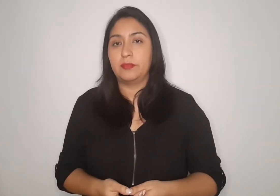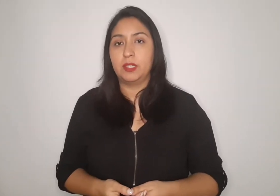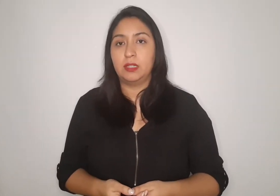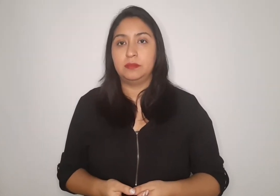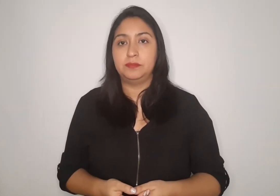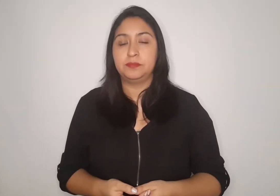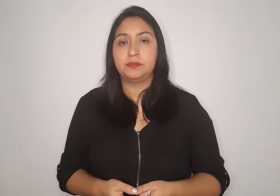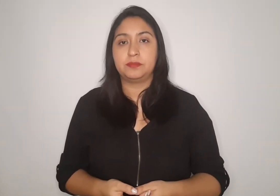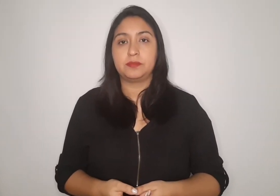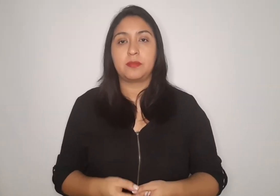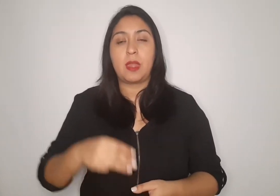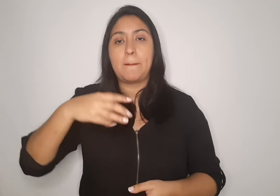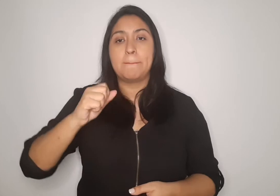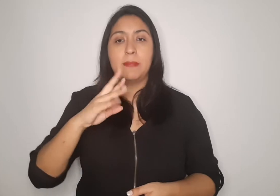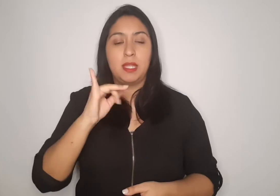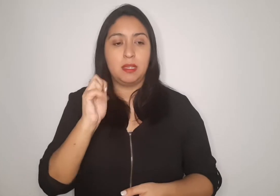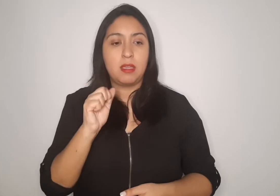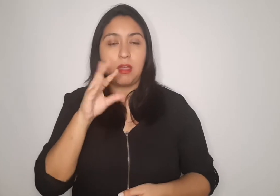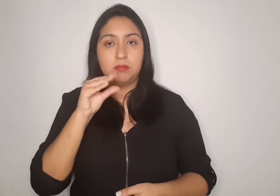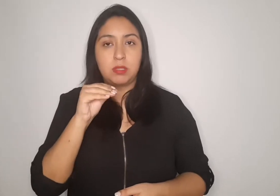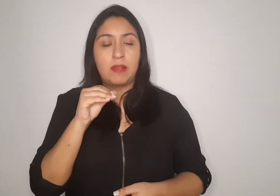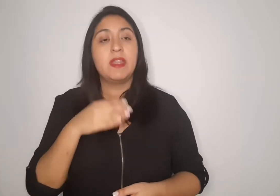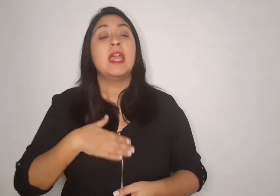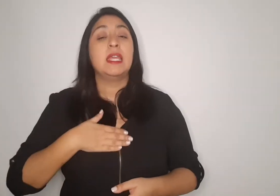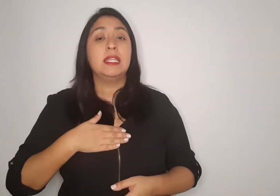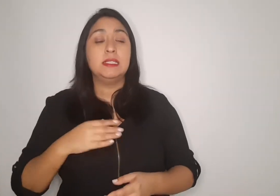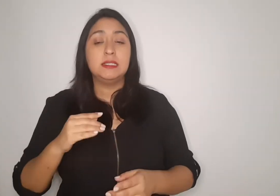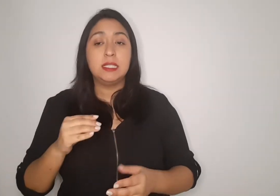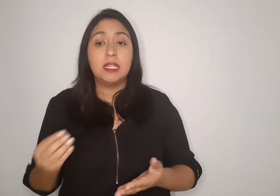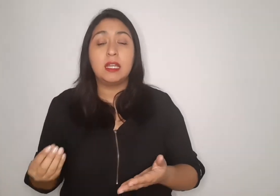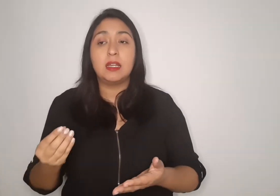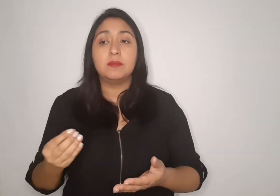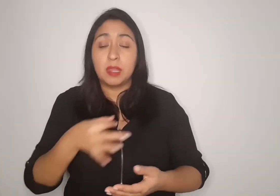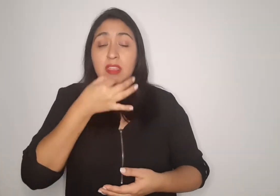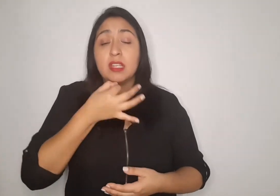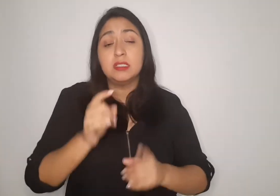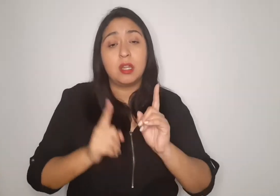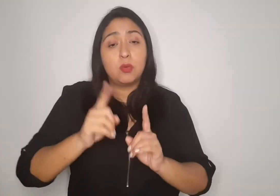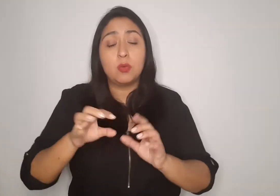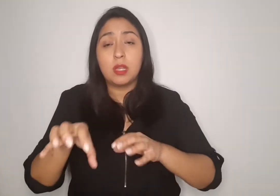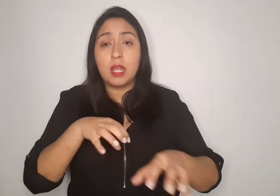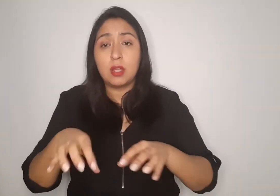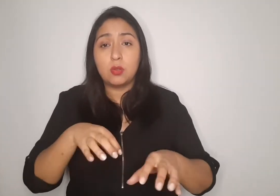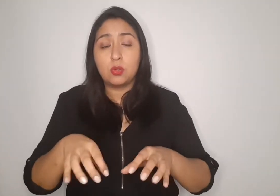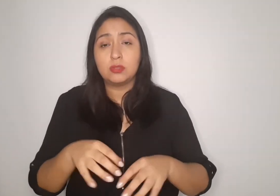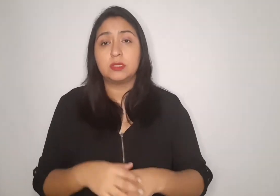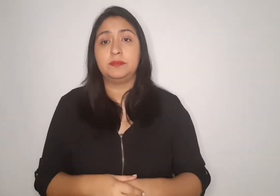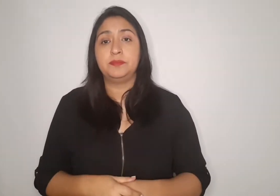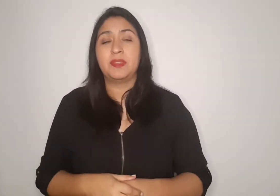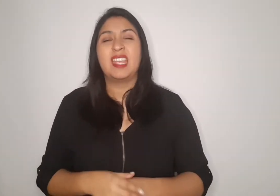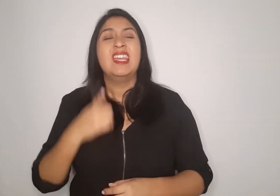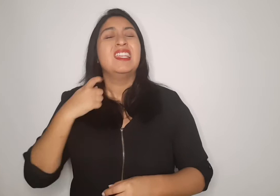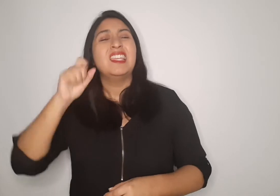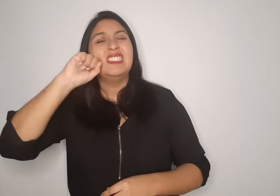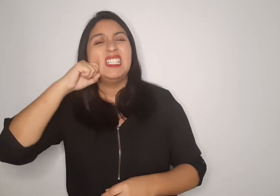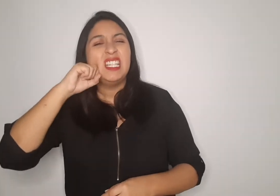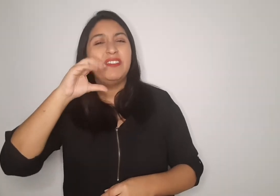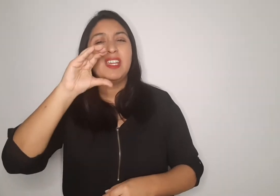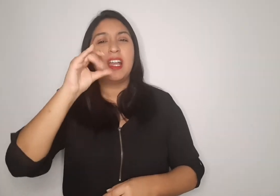agregar una cosa que me quedó ahí sobre qué significa un curador, ¿ya?